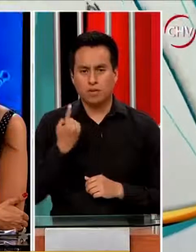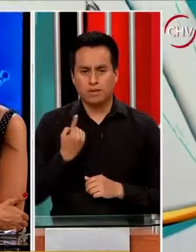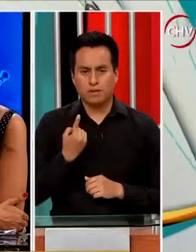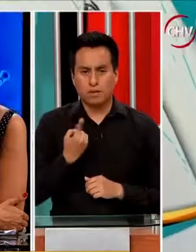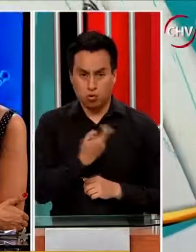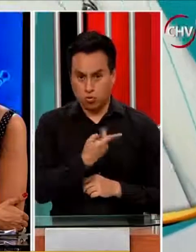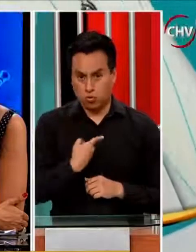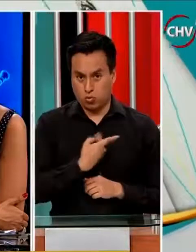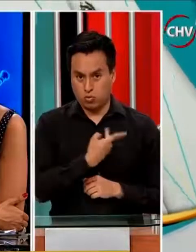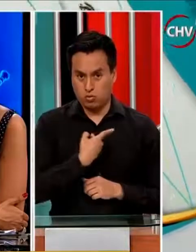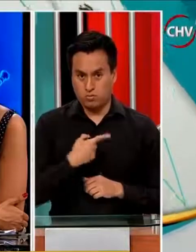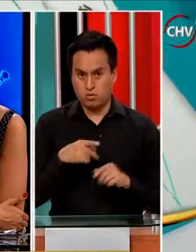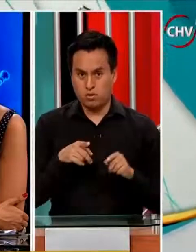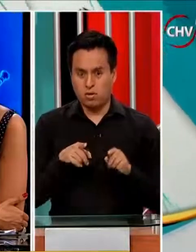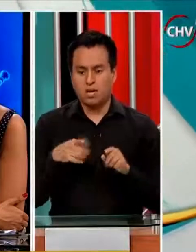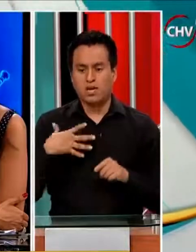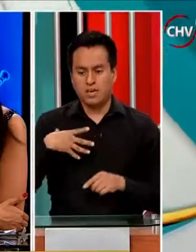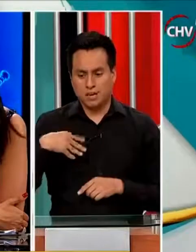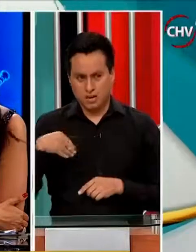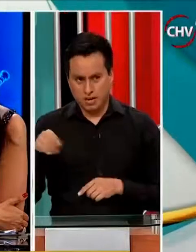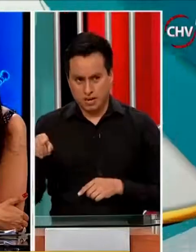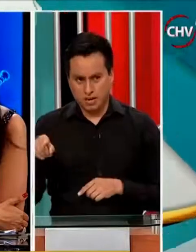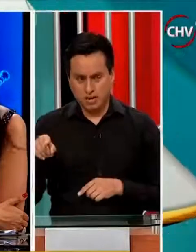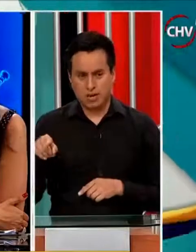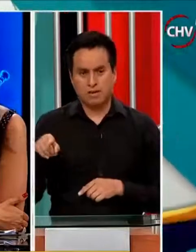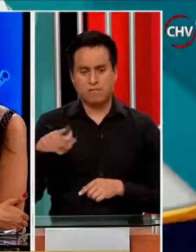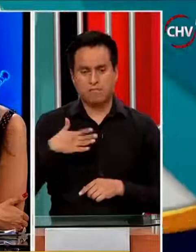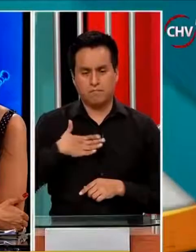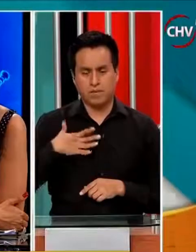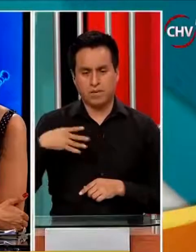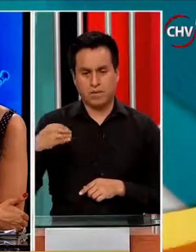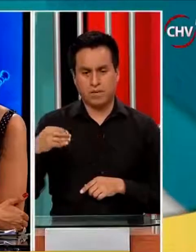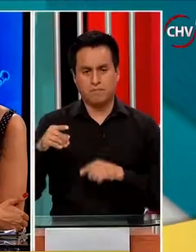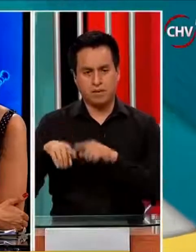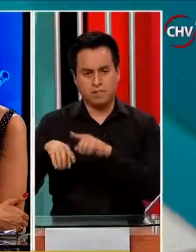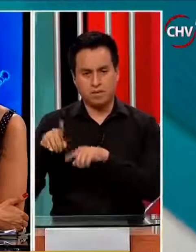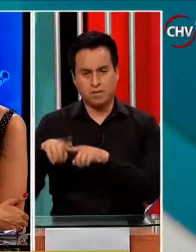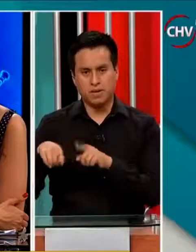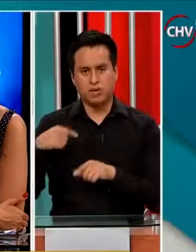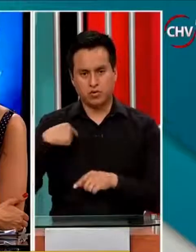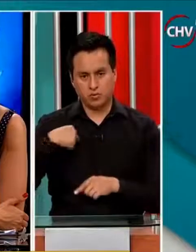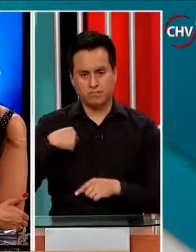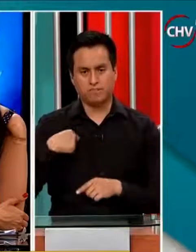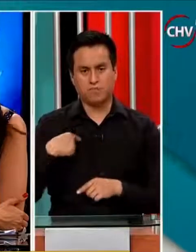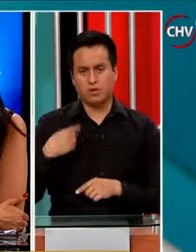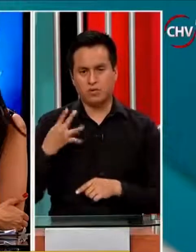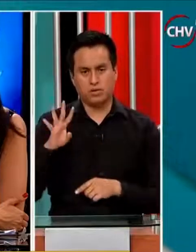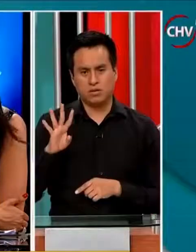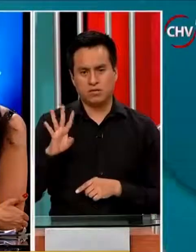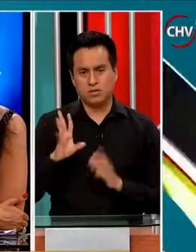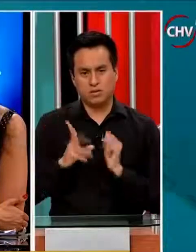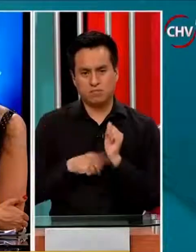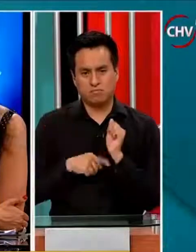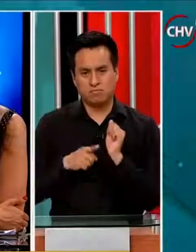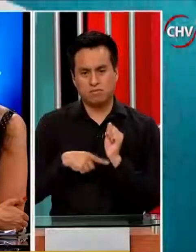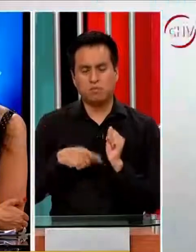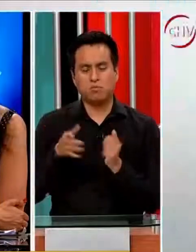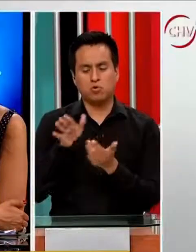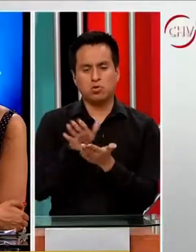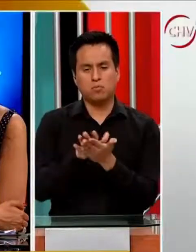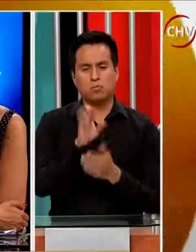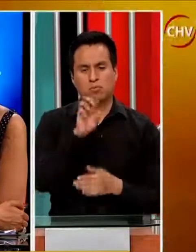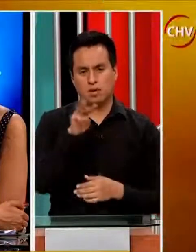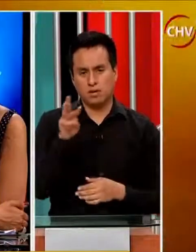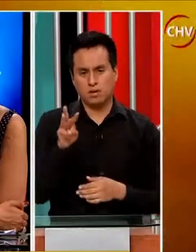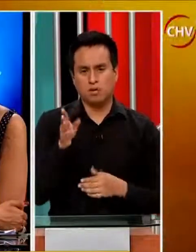ustedes dos, mamá? Con mi hija. Mi hija, mi prima y yo. Somos la única... más. Se me murieron mis papás, se